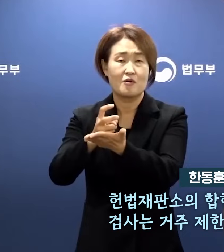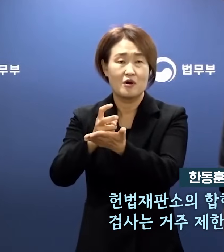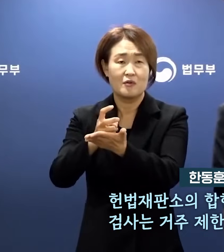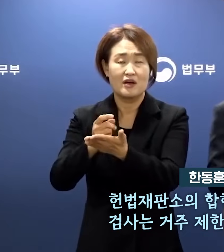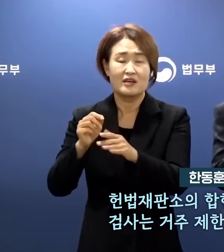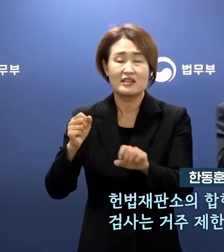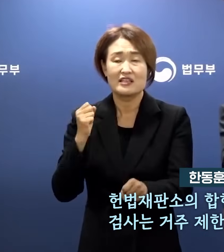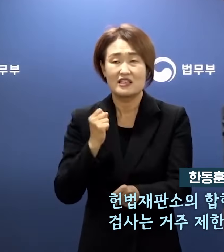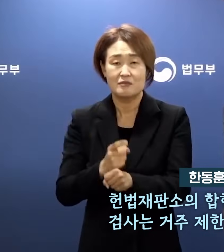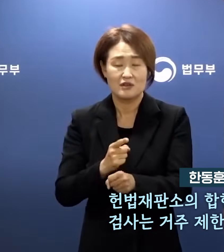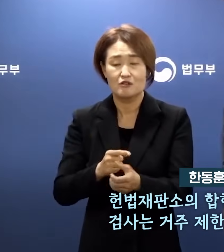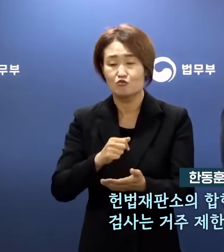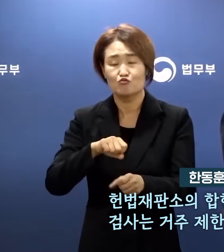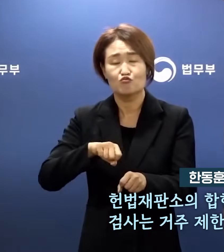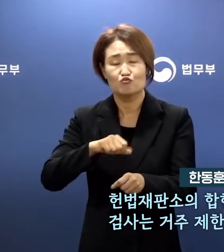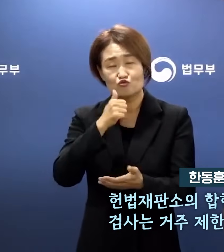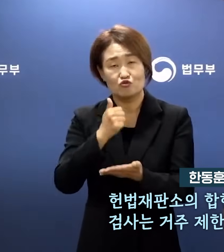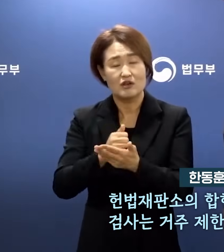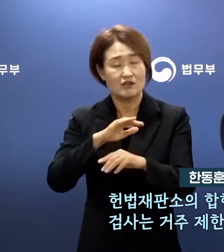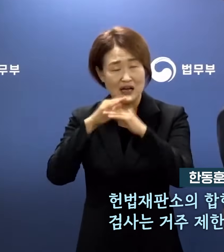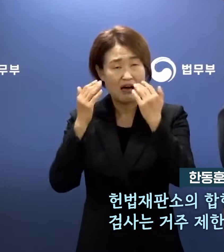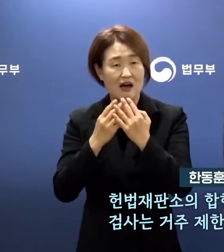결정으로 인해서요.